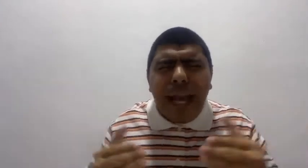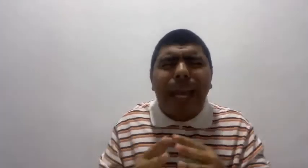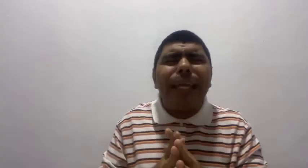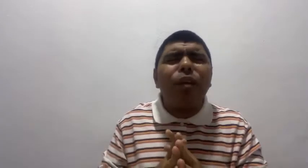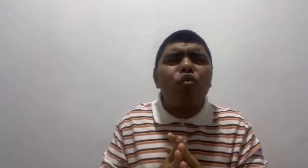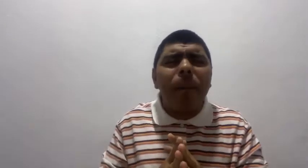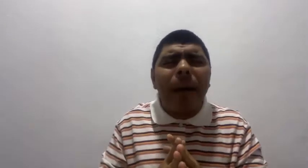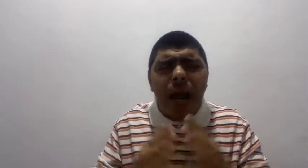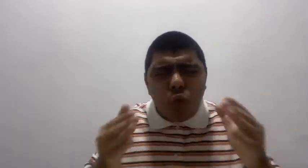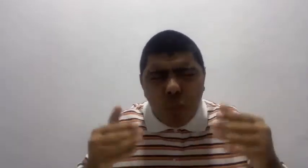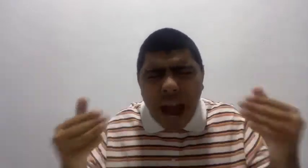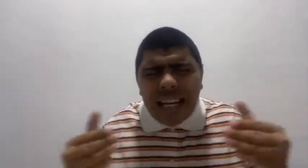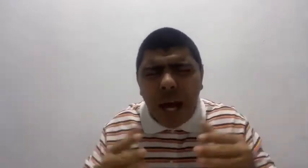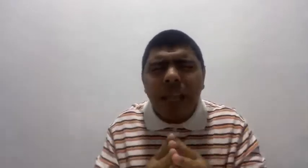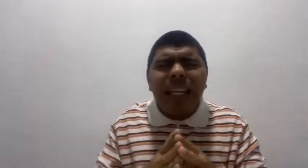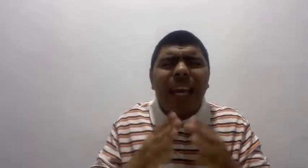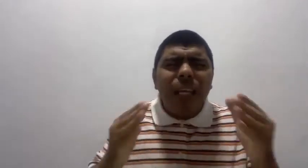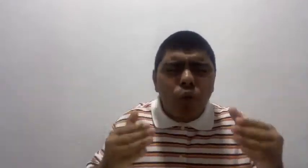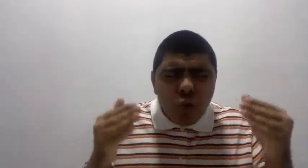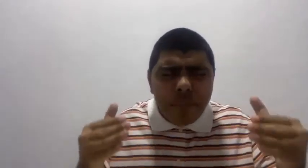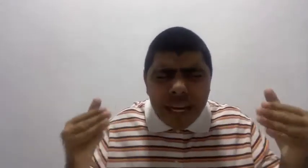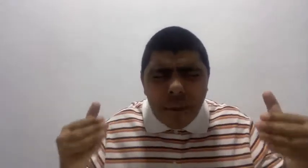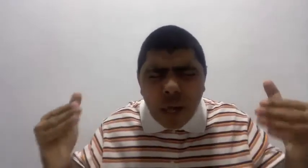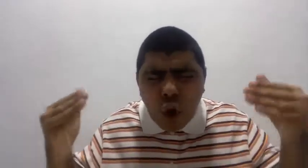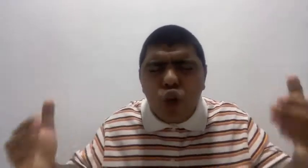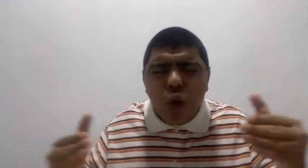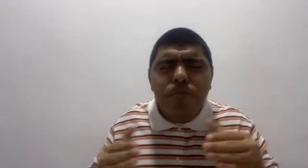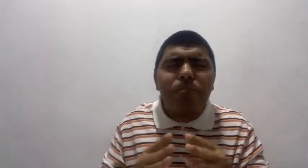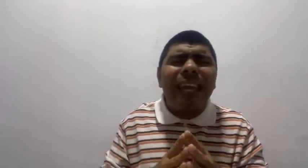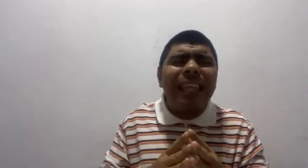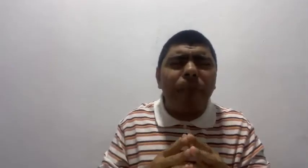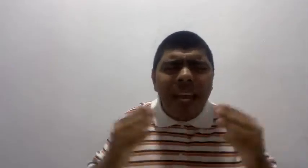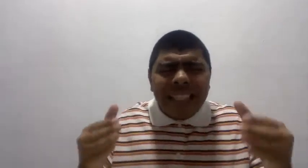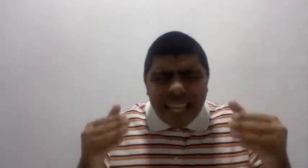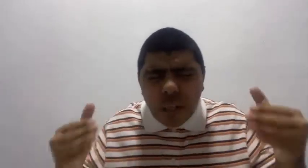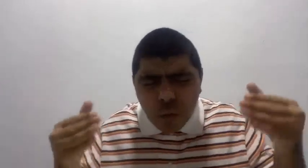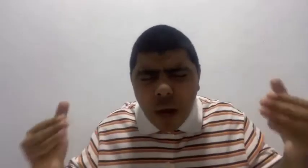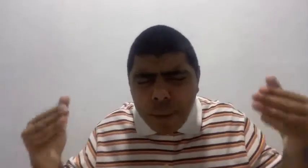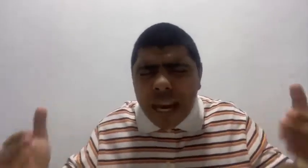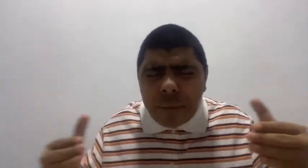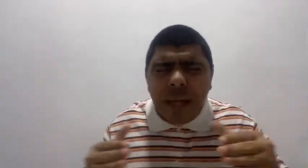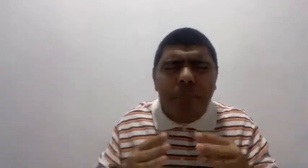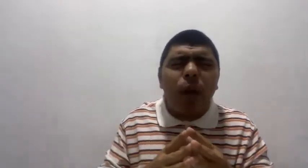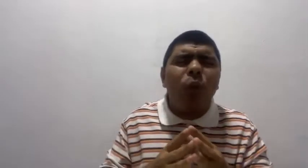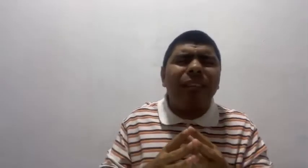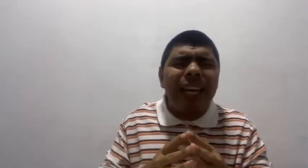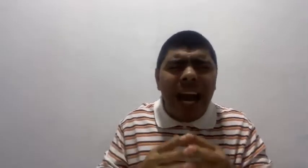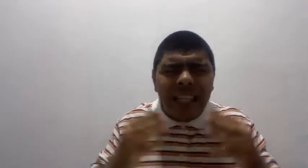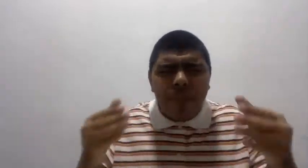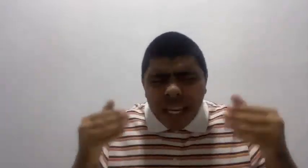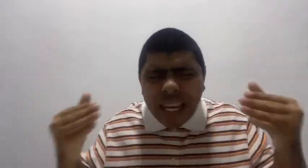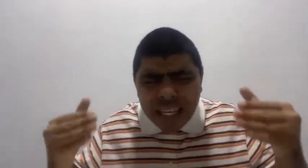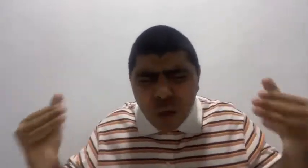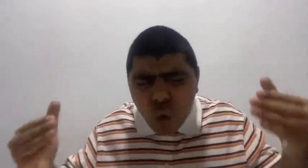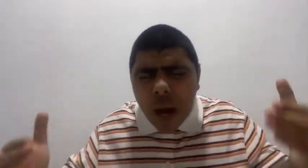que ninguna palabra humana, que ninguna palabra corrompida, que ninguna palabra prejuiciada, que ninguna